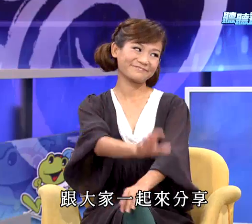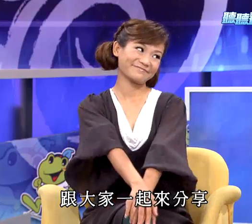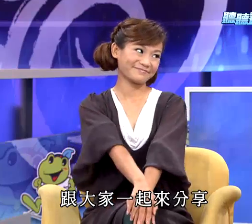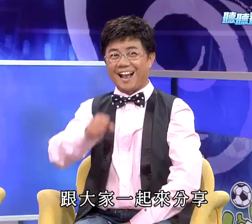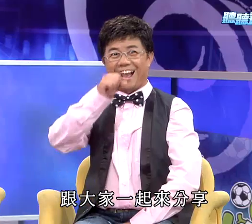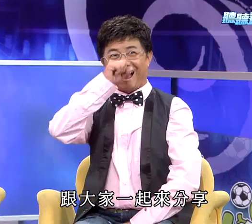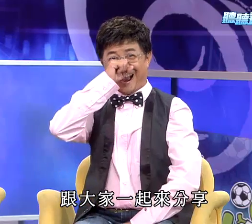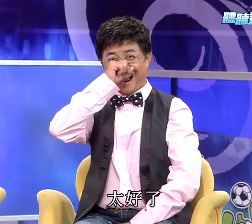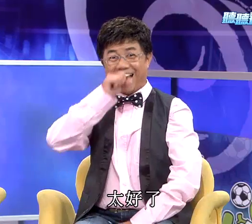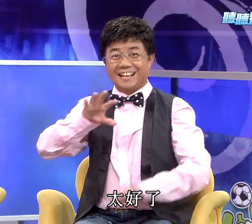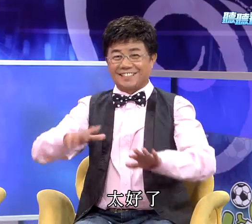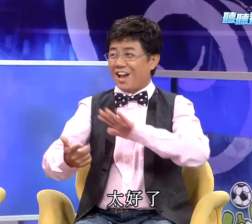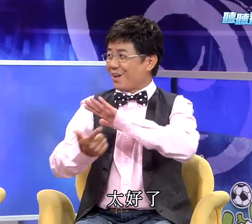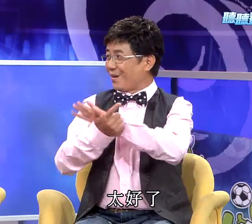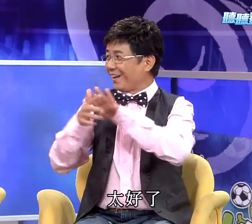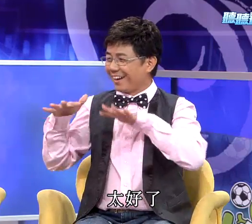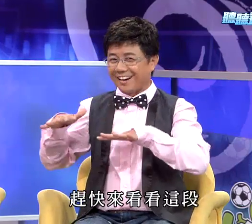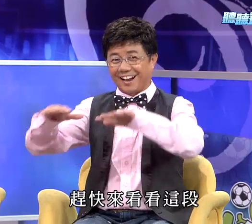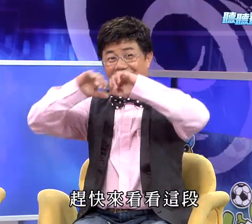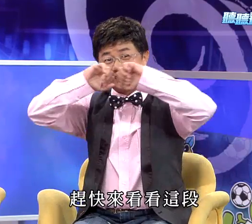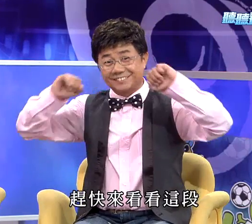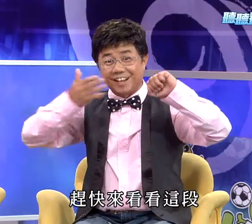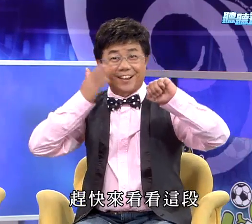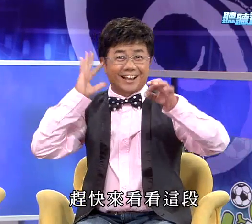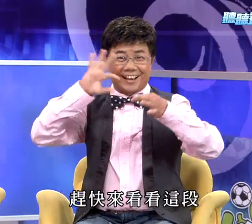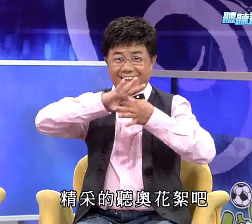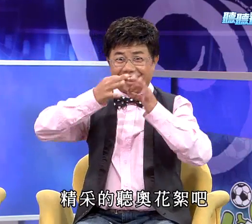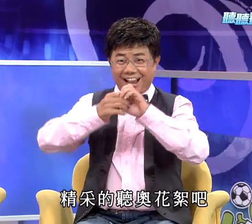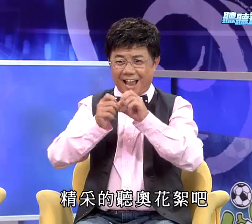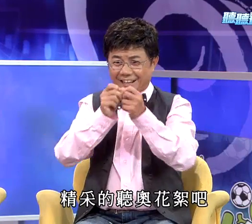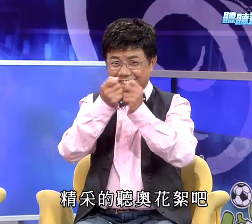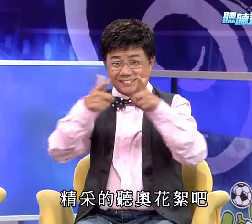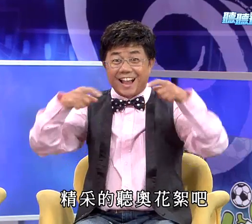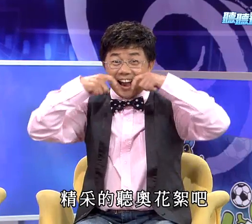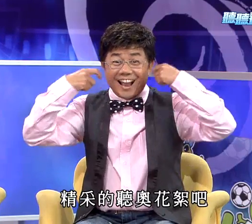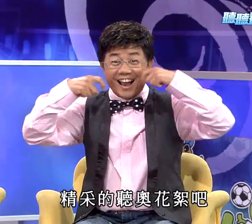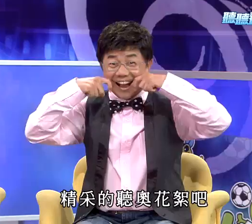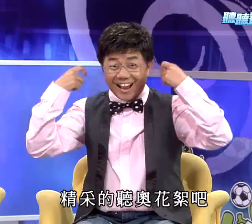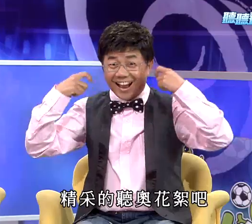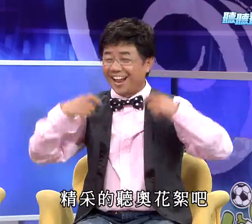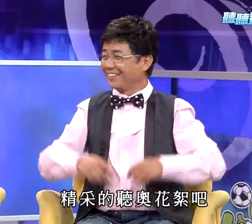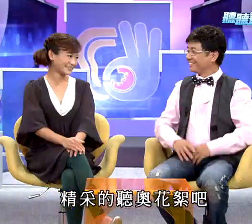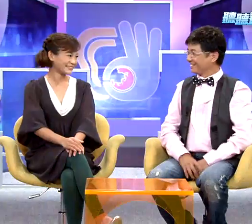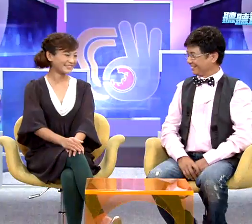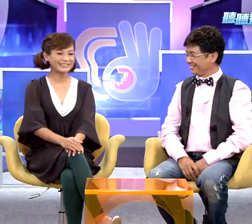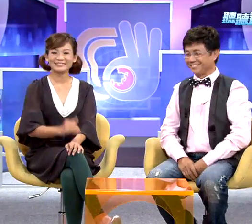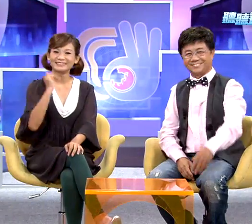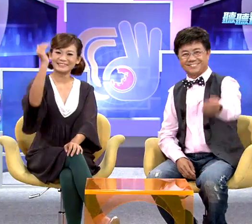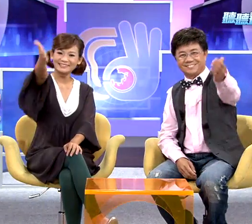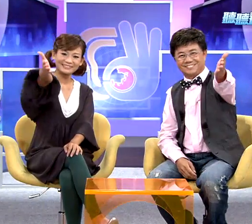享。 太好了，赶快来看看这段精彩的听奥花絮吧。